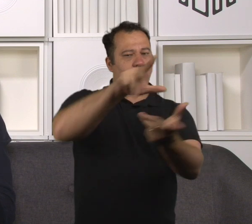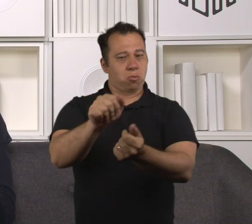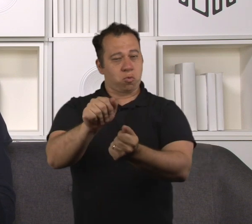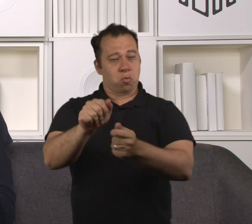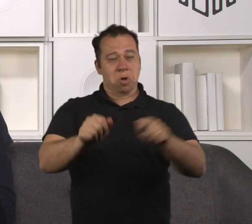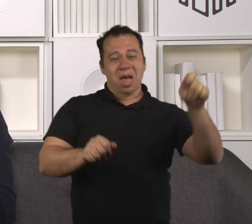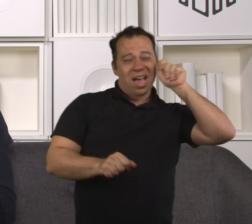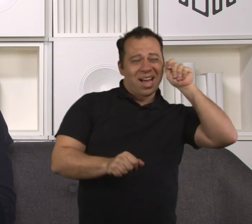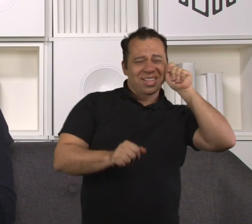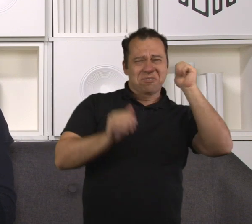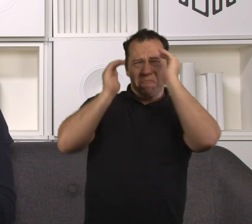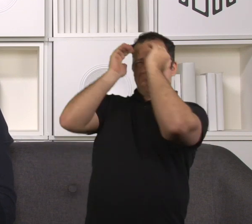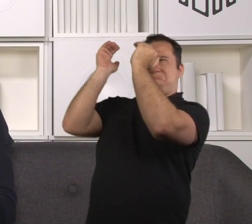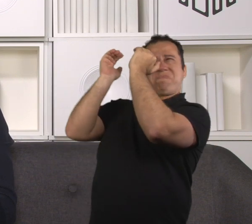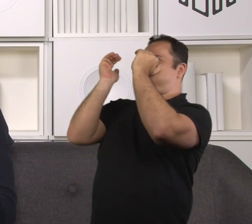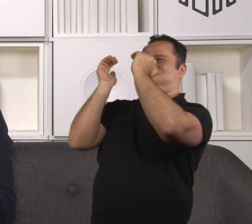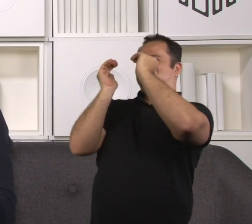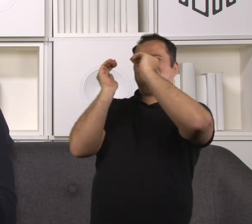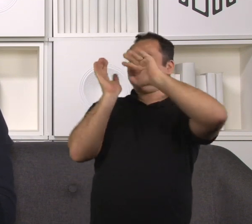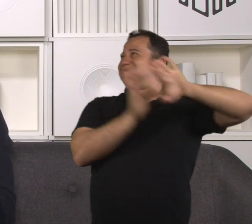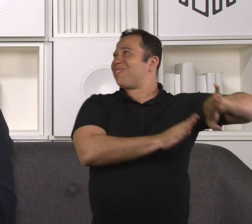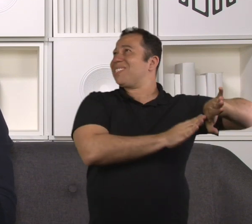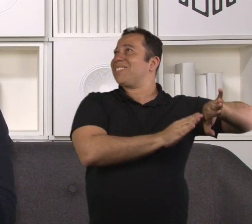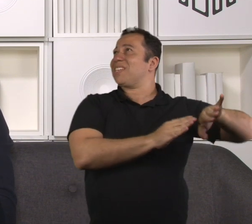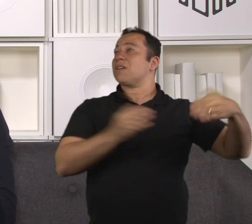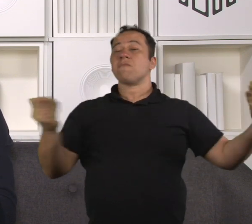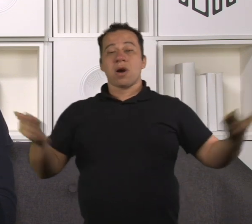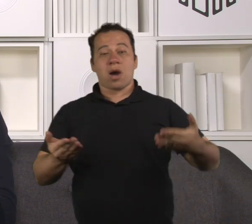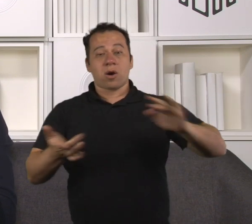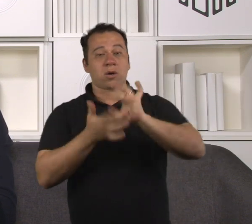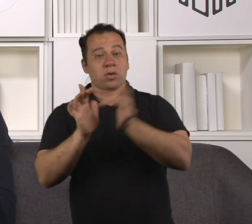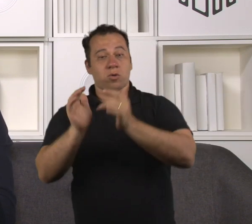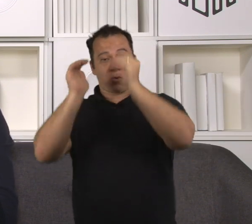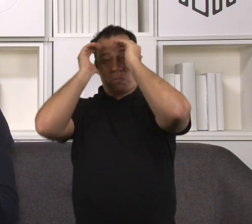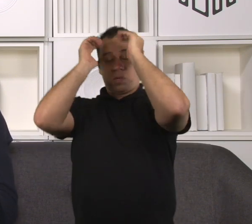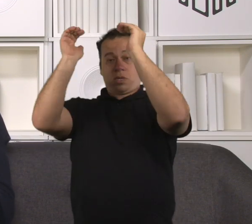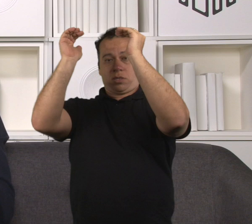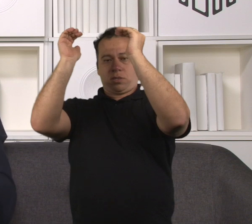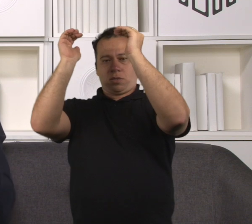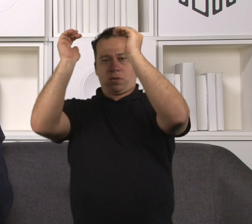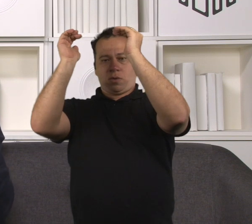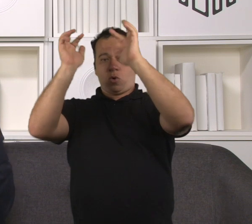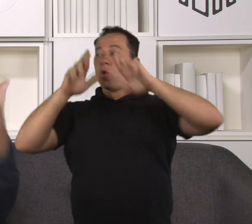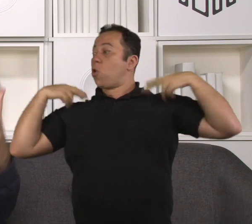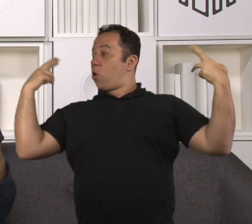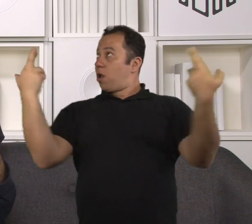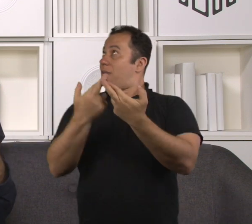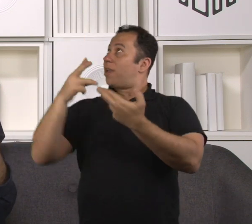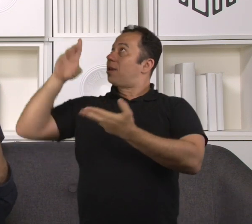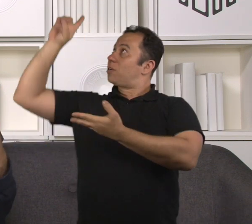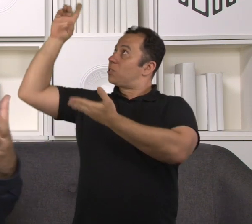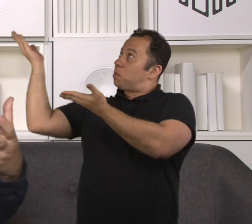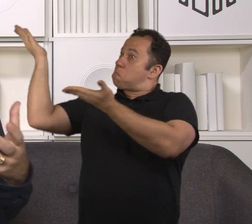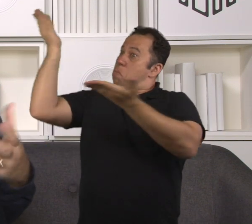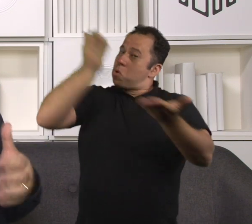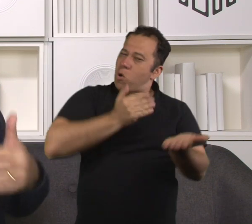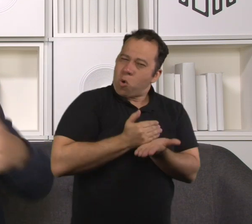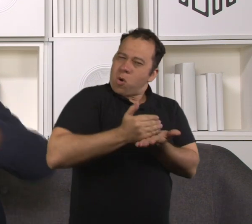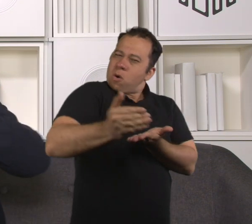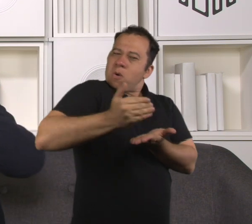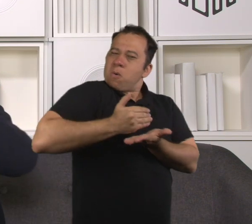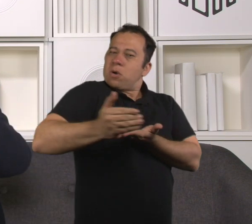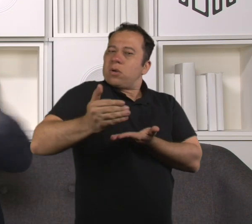do ser humano. Então, Jesus diz, o reino de Deus chegou, olha eu fazendo isso. Eu tenho